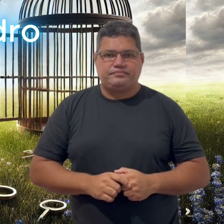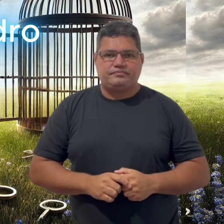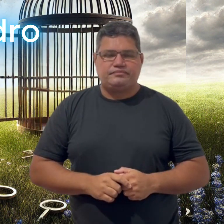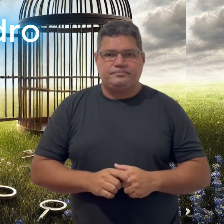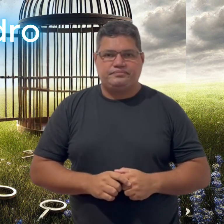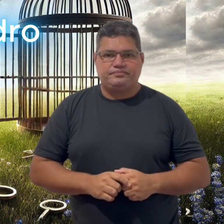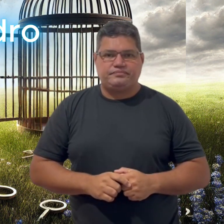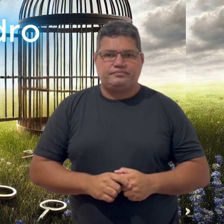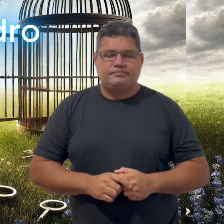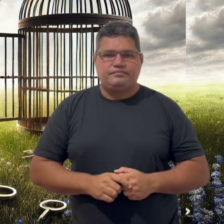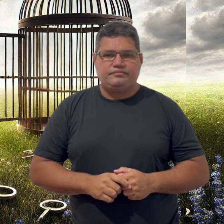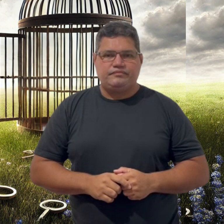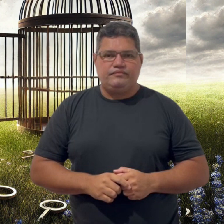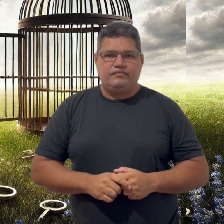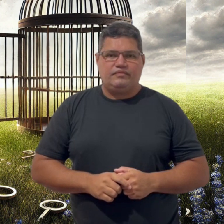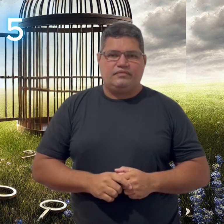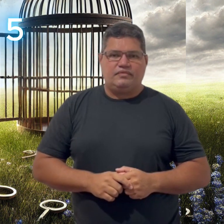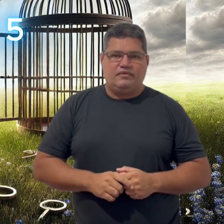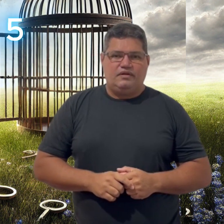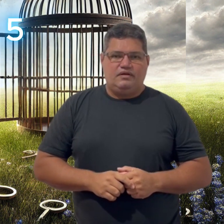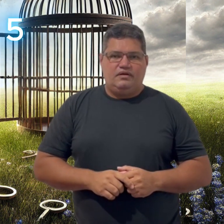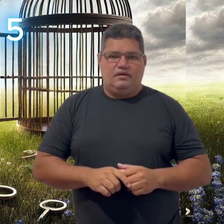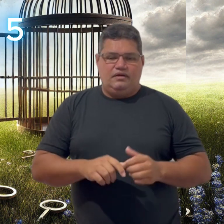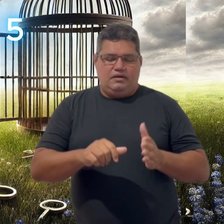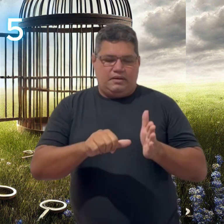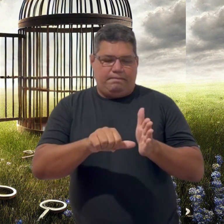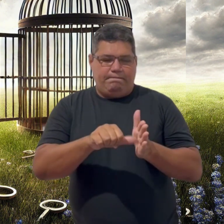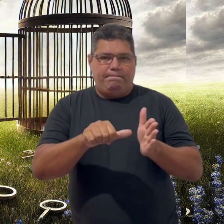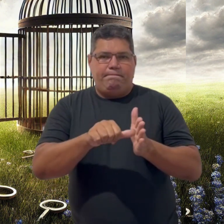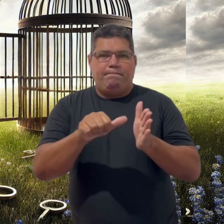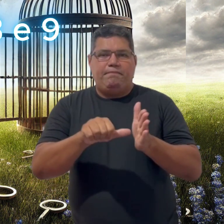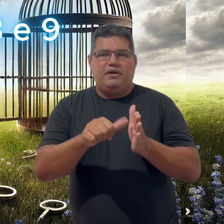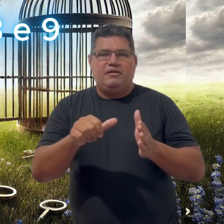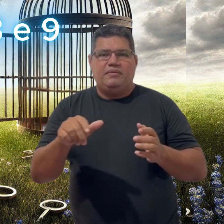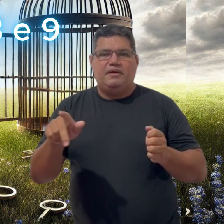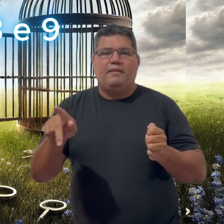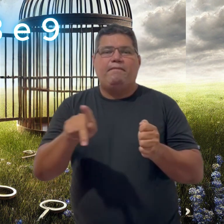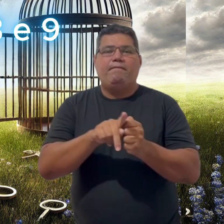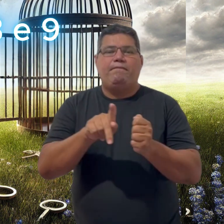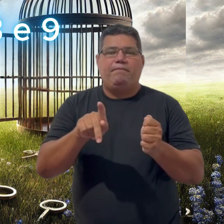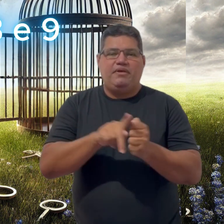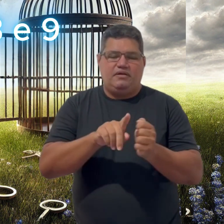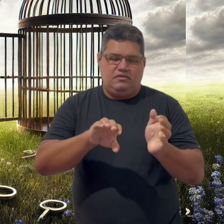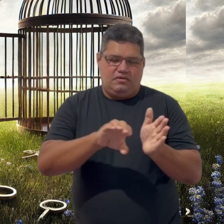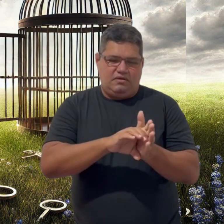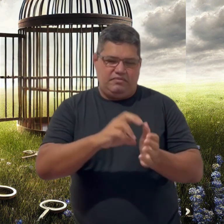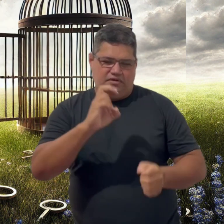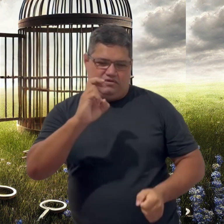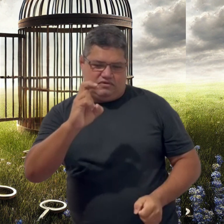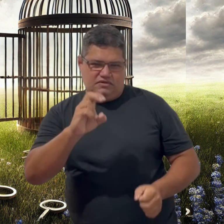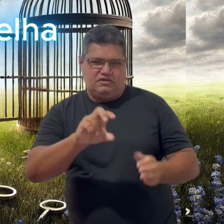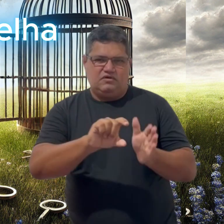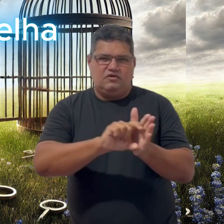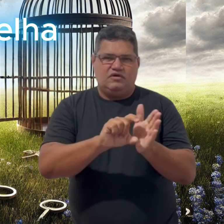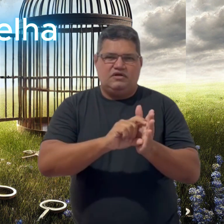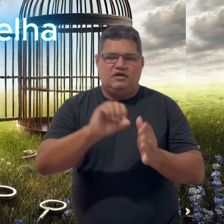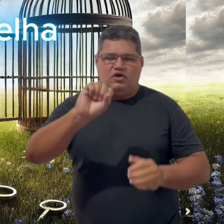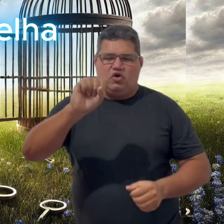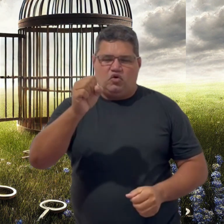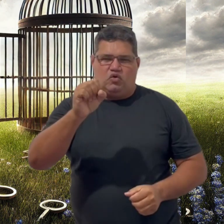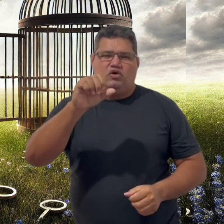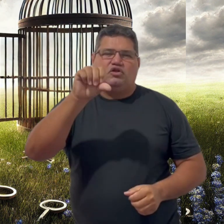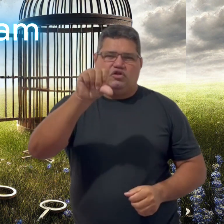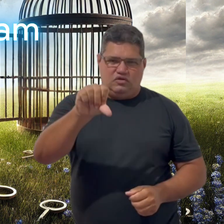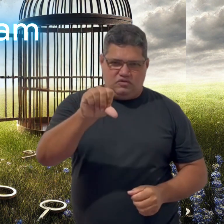Em 1 Pedro, capítulo 5, versículo 8 e 9, nos